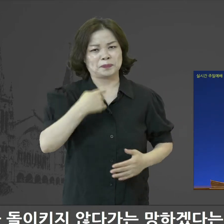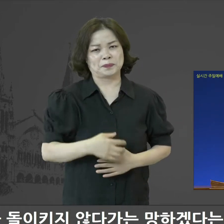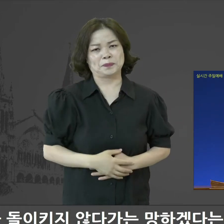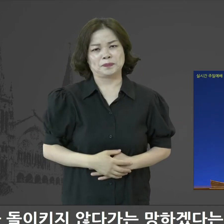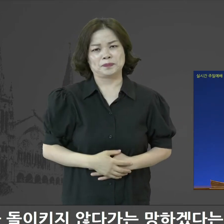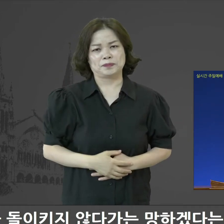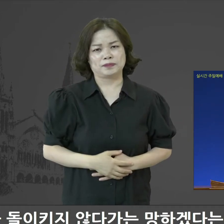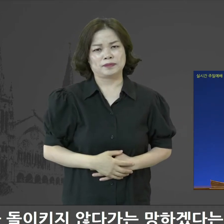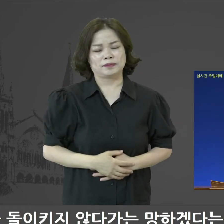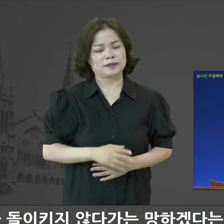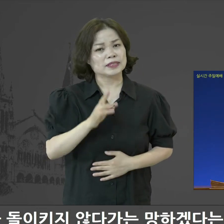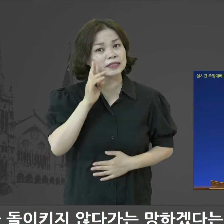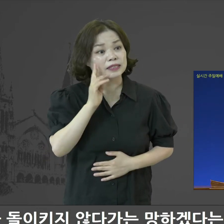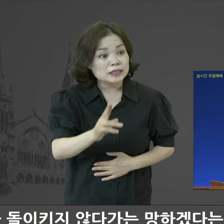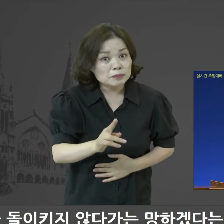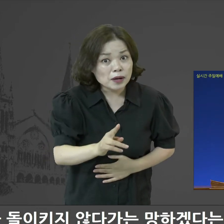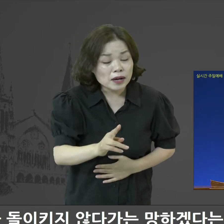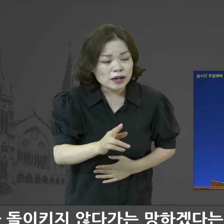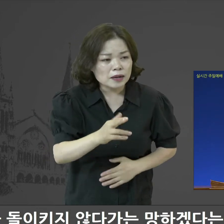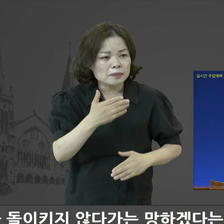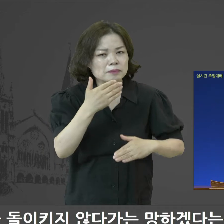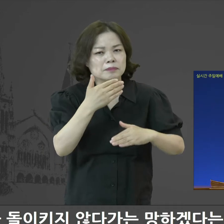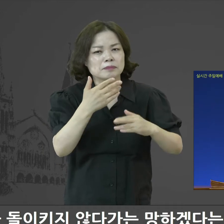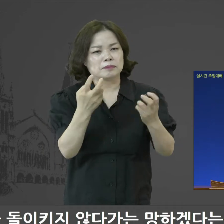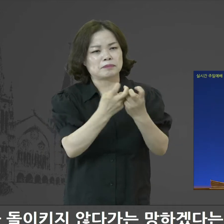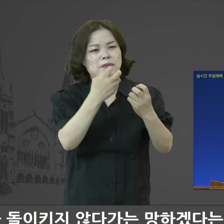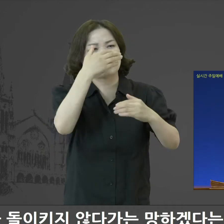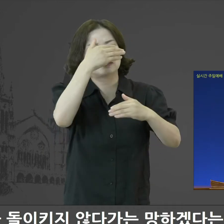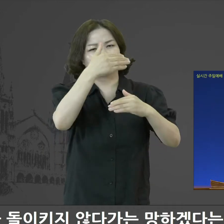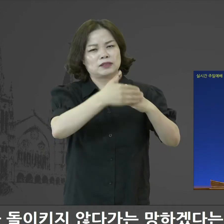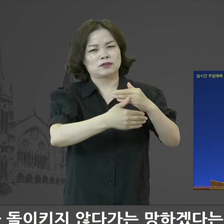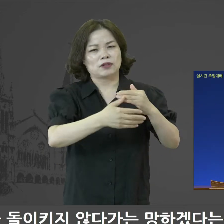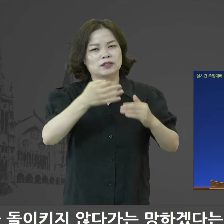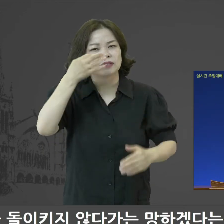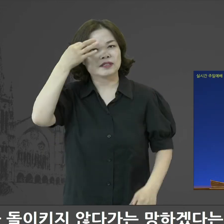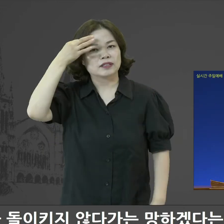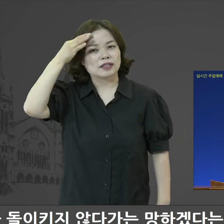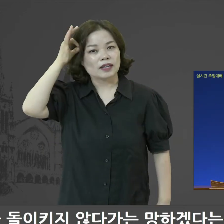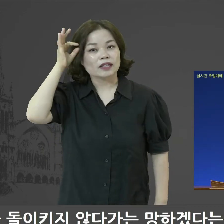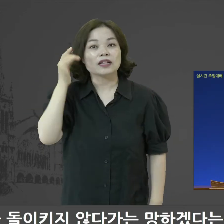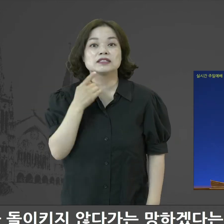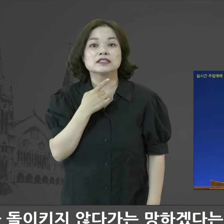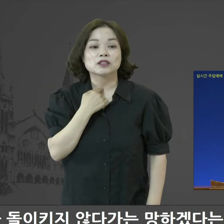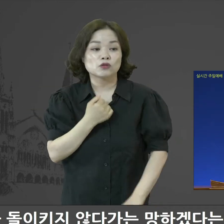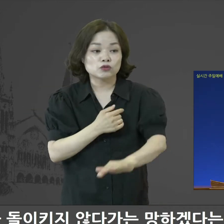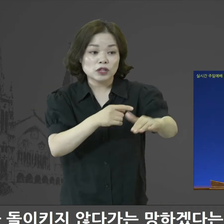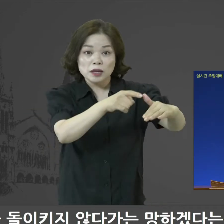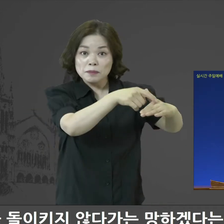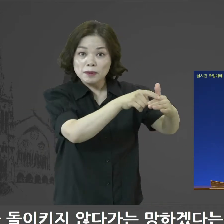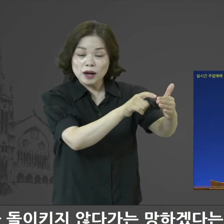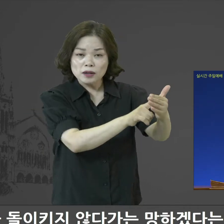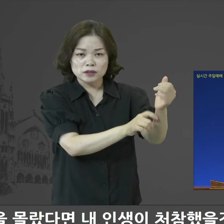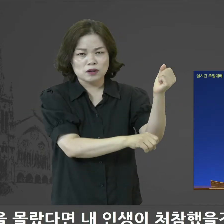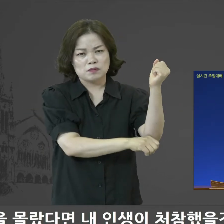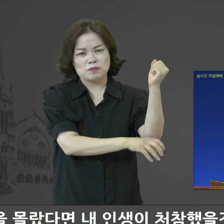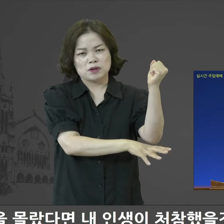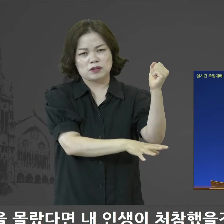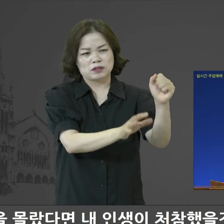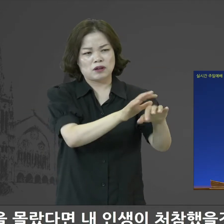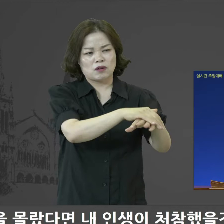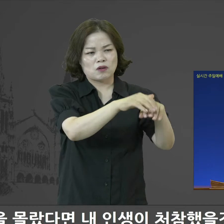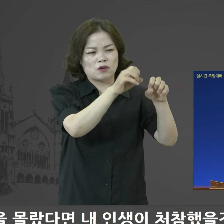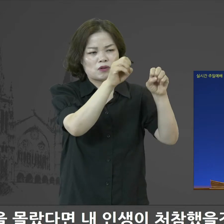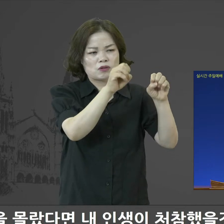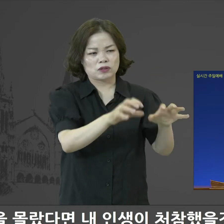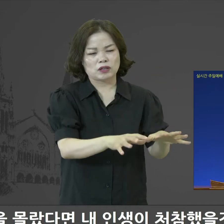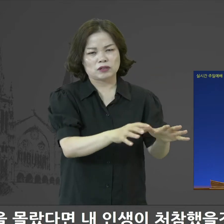인생이었을 것이다, 너무나 처참했을 것이다, 이런 방식으로 깨달은 적도 있습니다. 우리의 마음은 본질적으로 허망한 것을